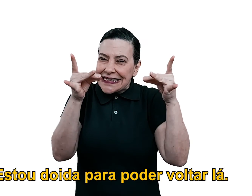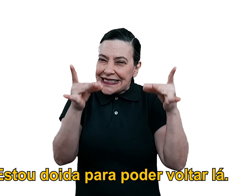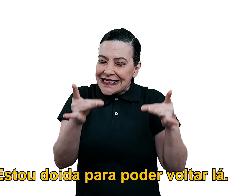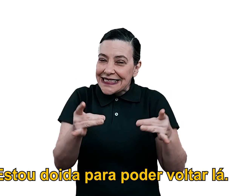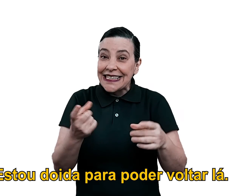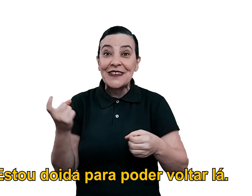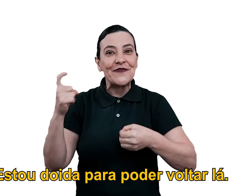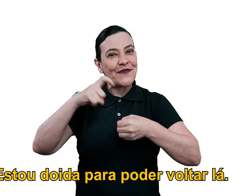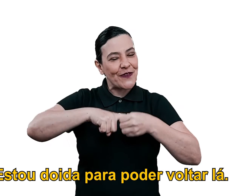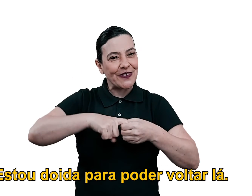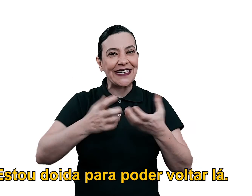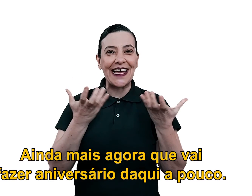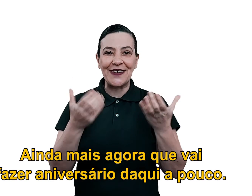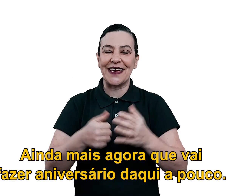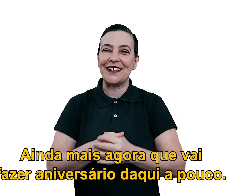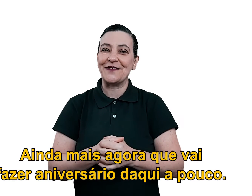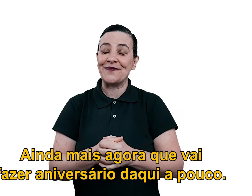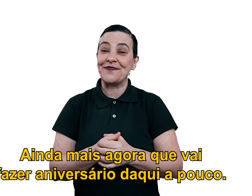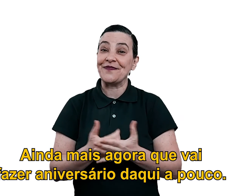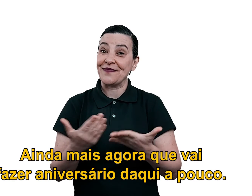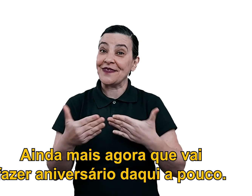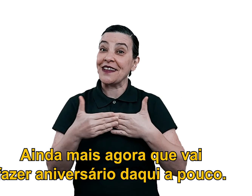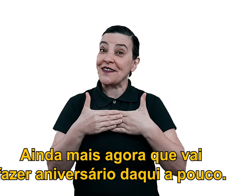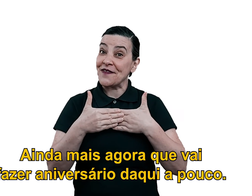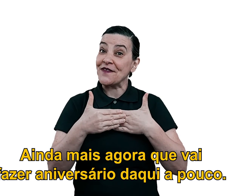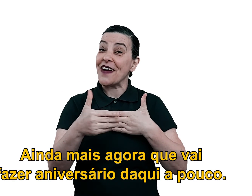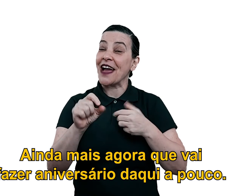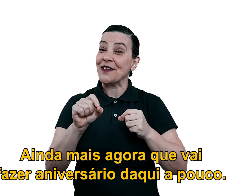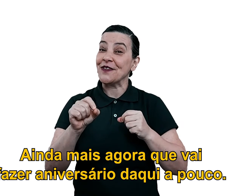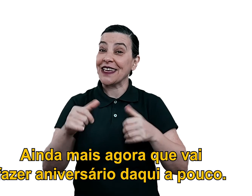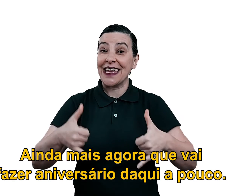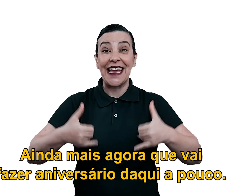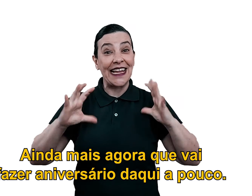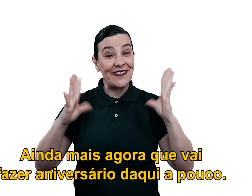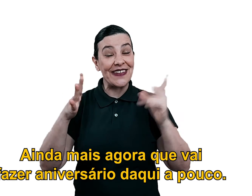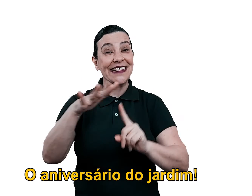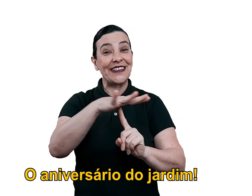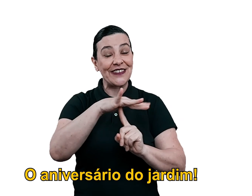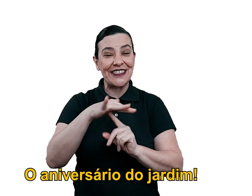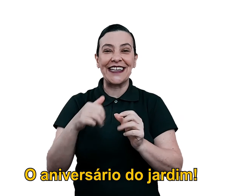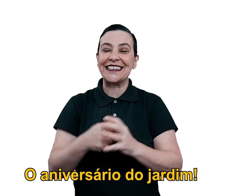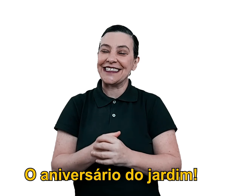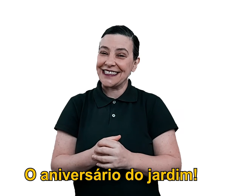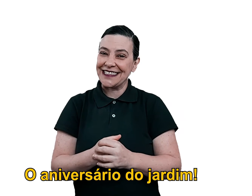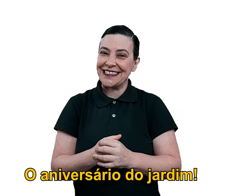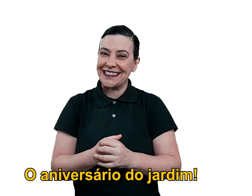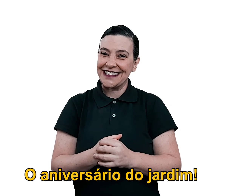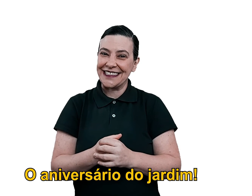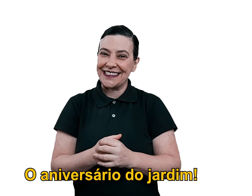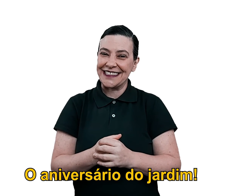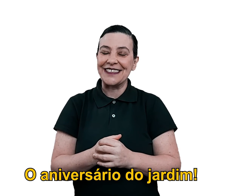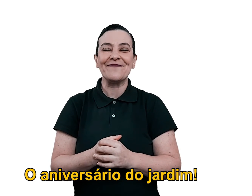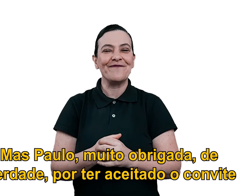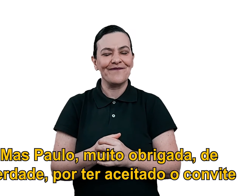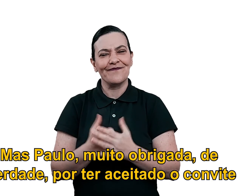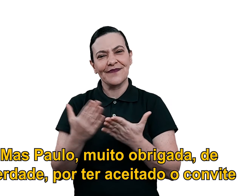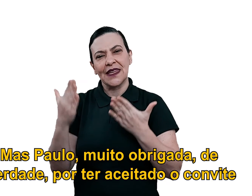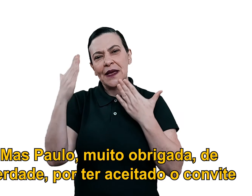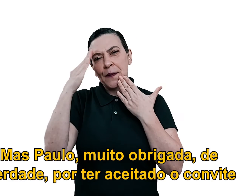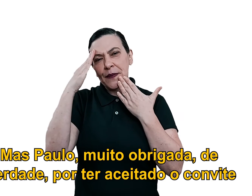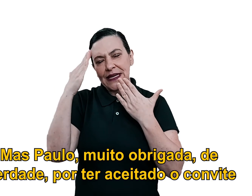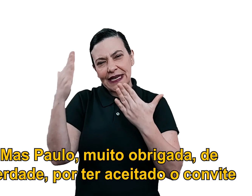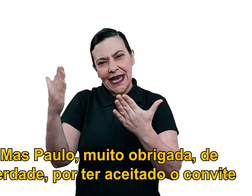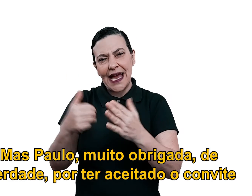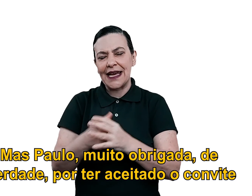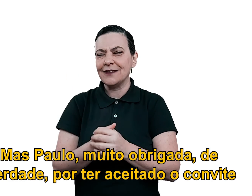doida para poder voltar lá, né? Ainda mais agora que vai fazer aniversário, daqui a pouco, o aniversário do jardim. Mas, Paulo,